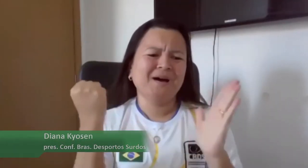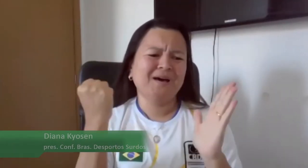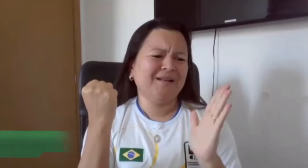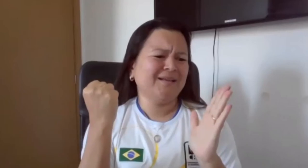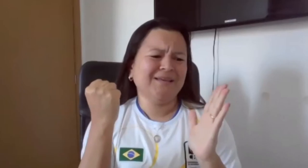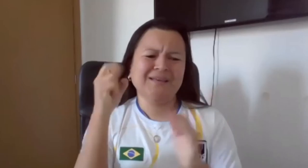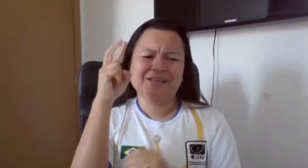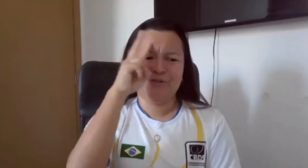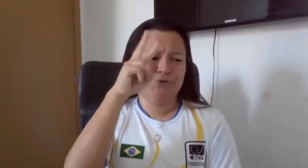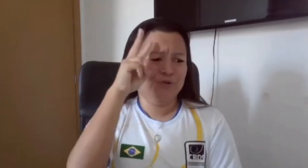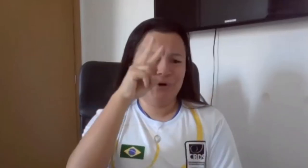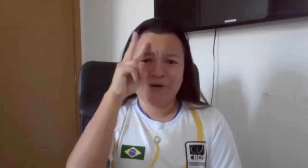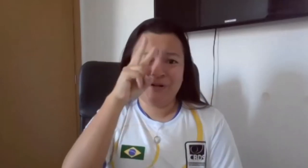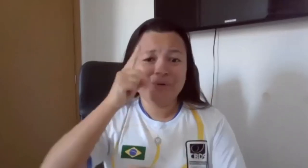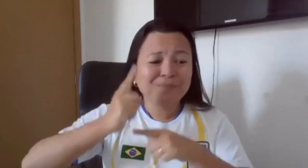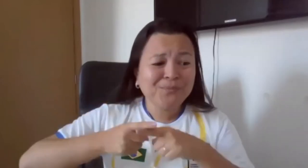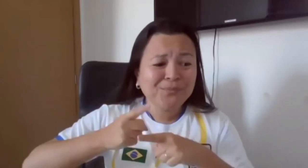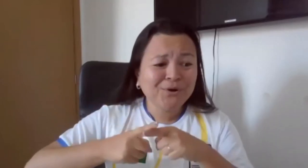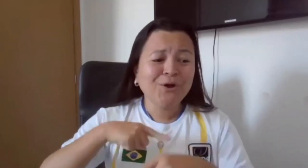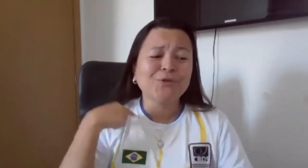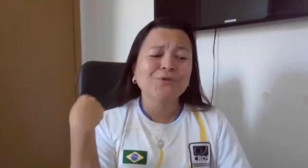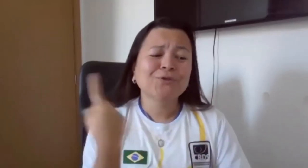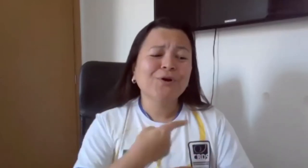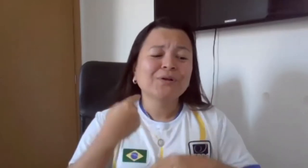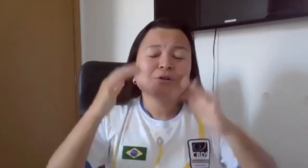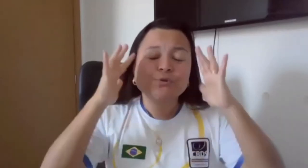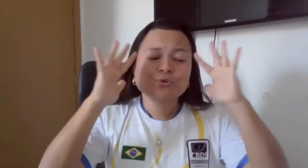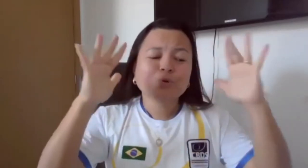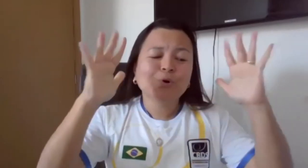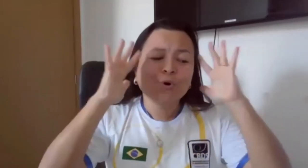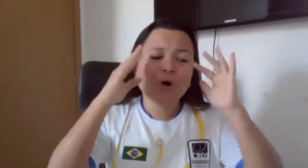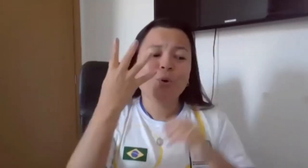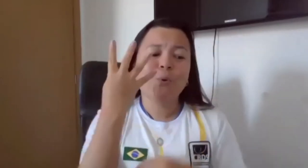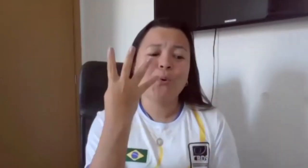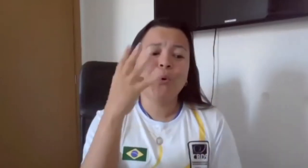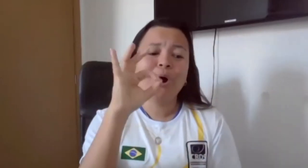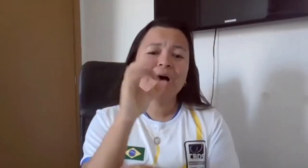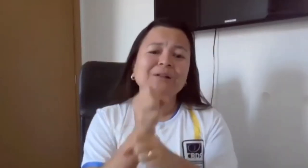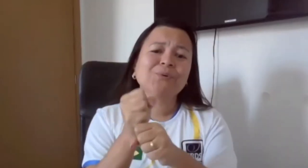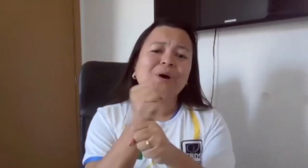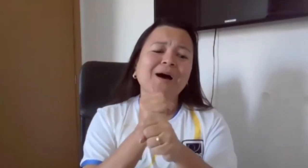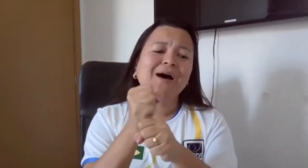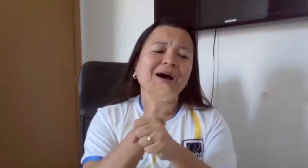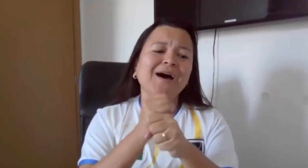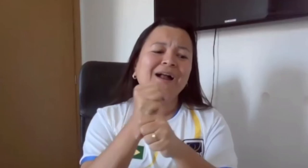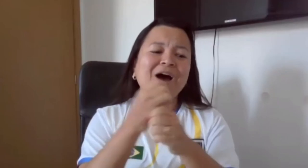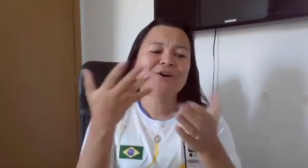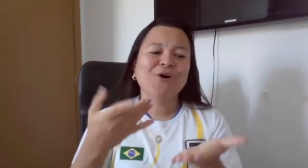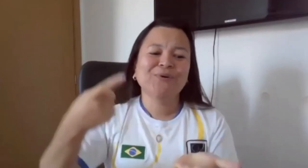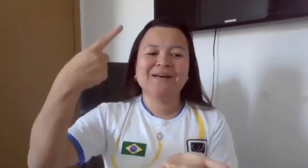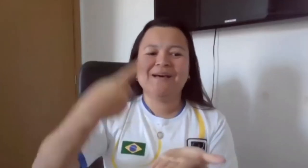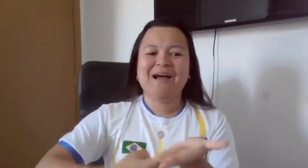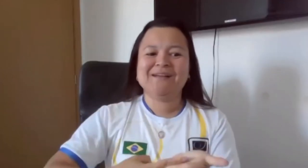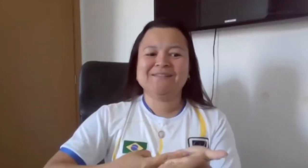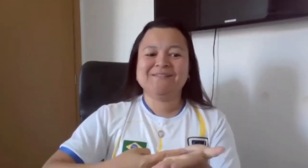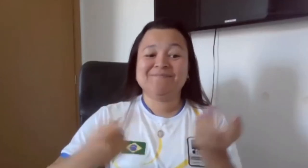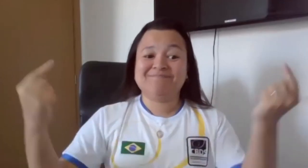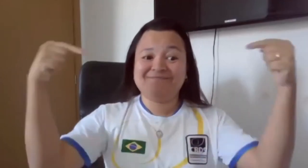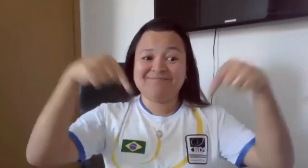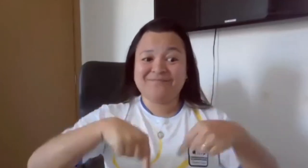estado do Rio de Janeiro. Eu tenho certeza que vai ser uma marca na história desses jogos. É um grande sonho nosso a ser realizado,